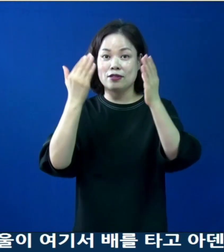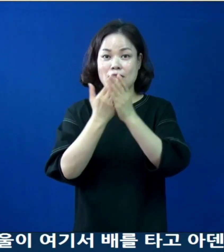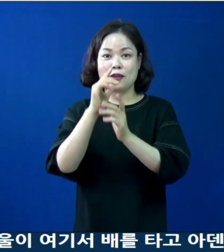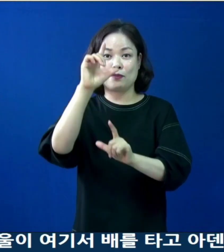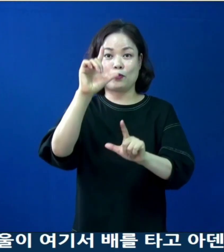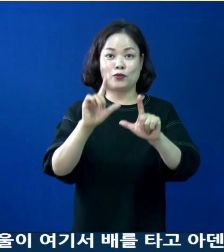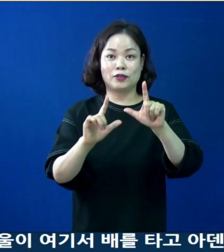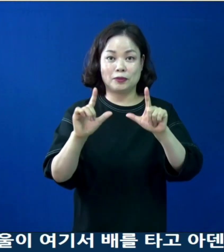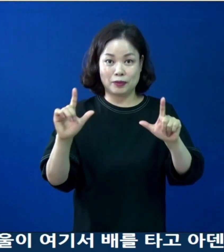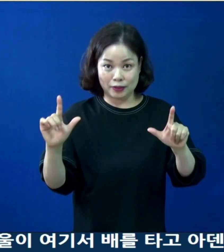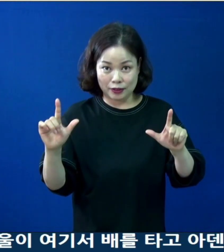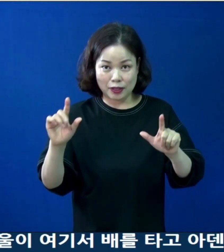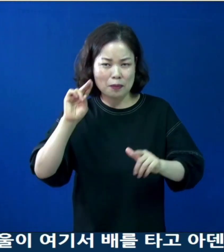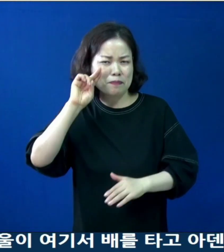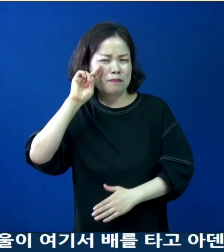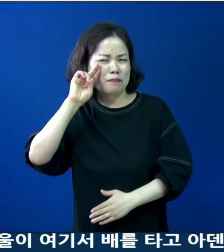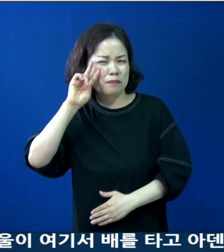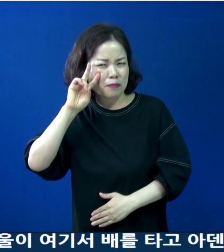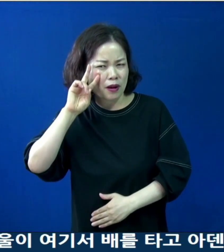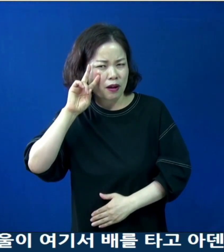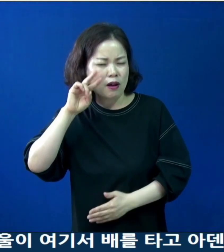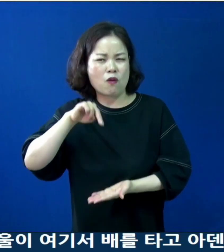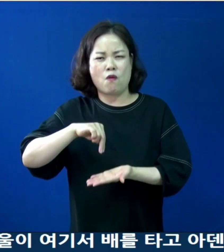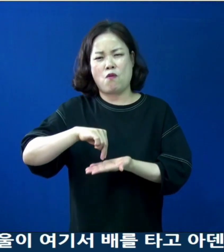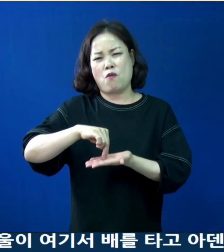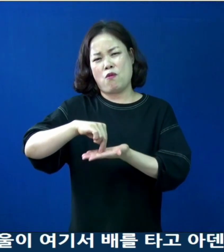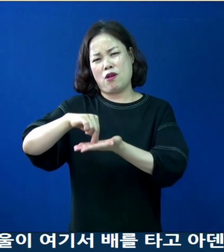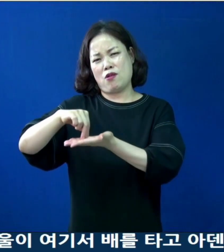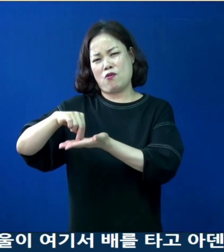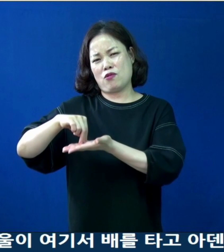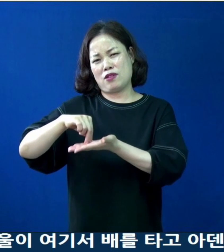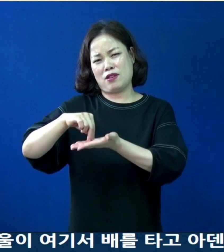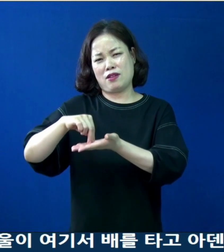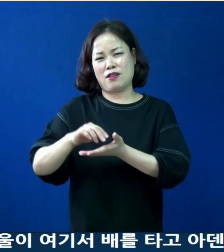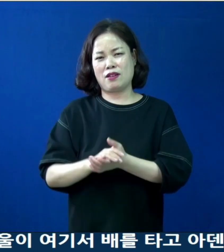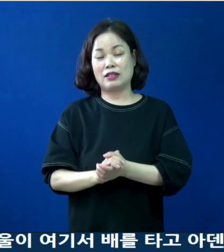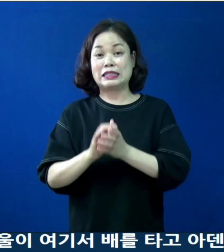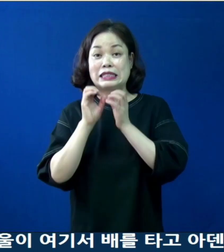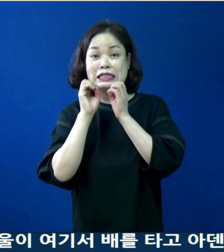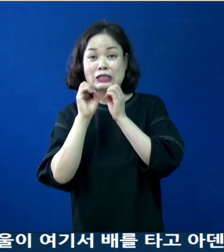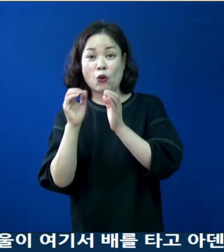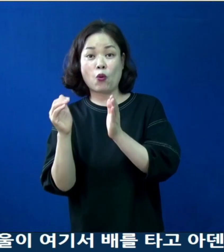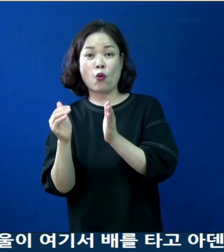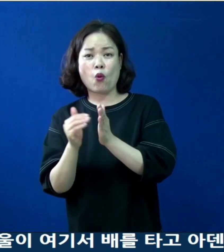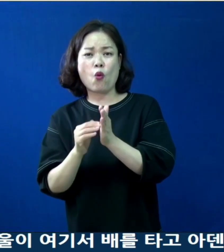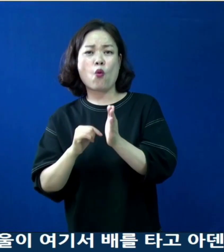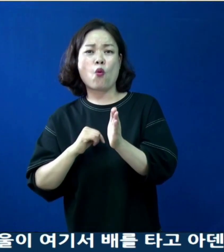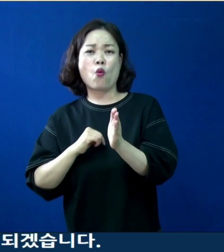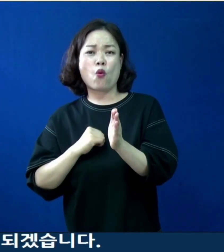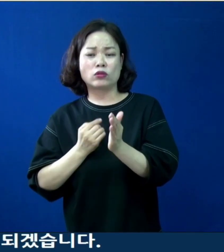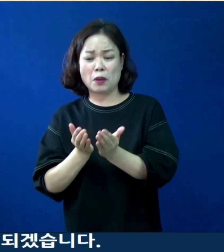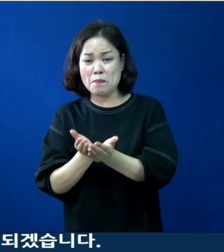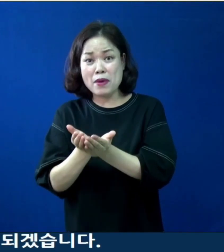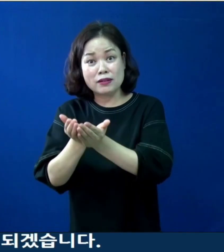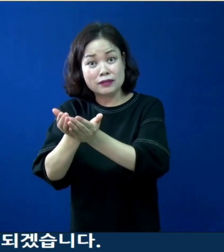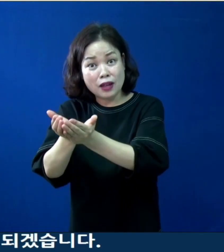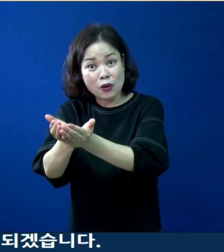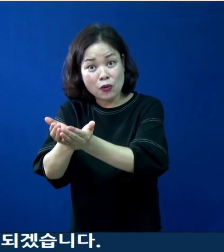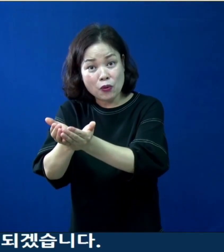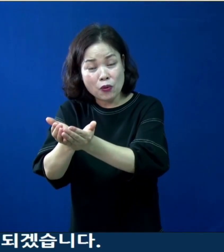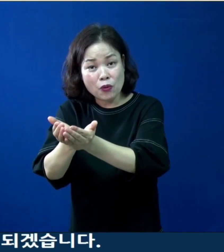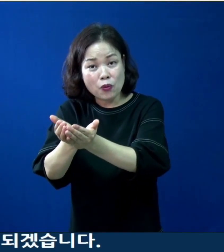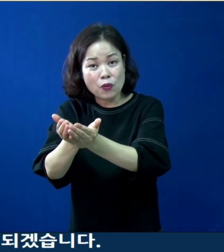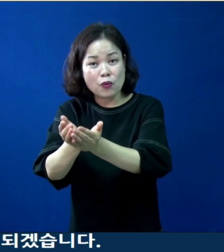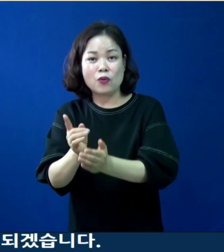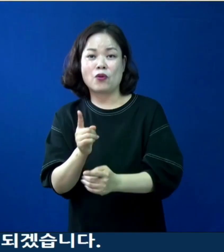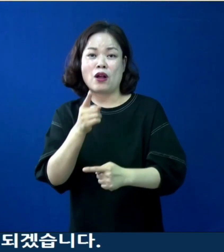모습은 바울이 조금 외롭게 선교를 마무리하고 혼자 배를 타고